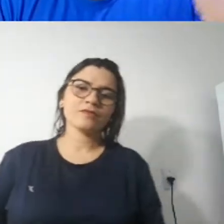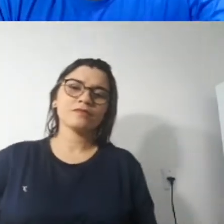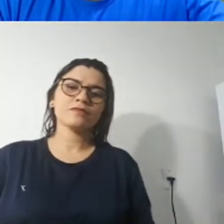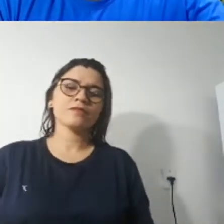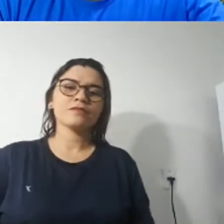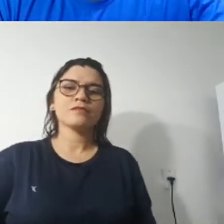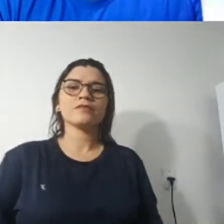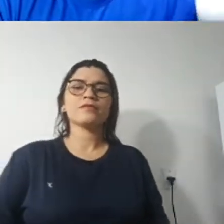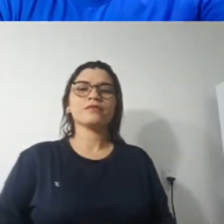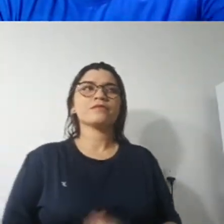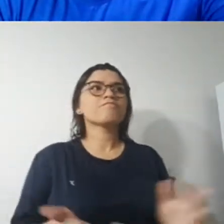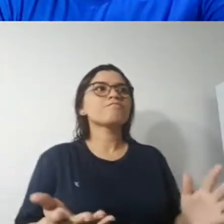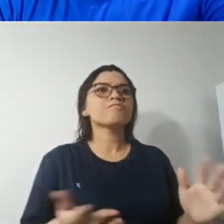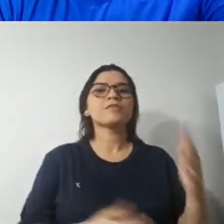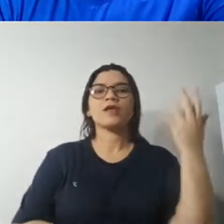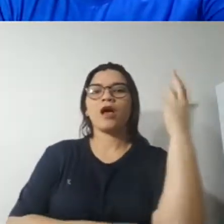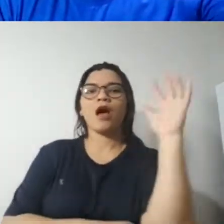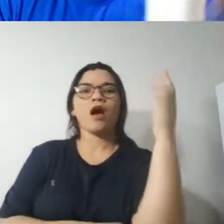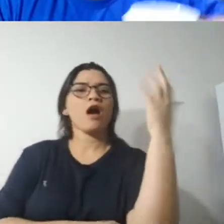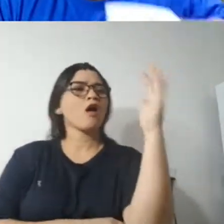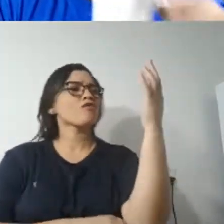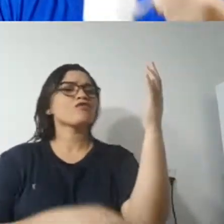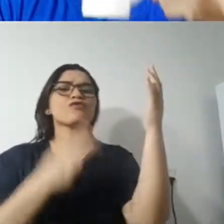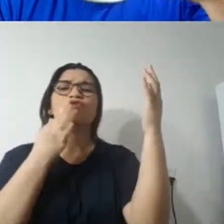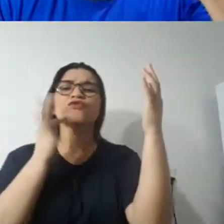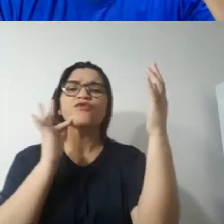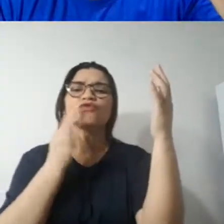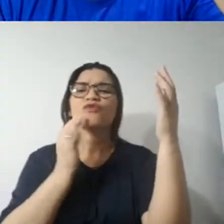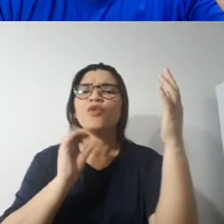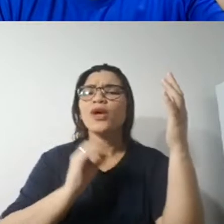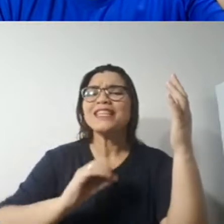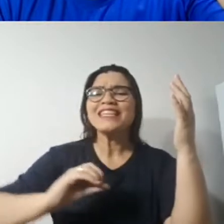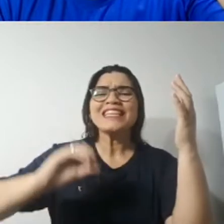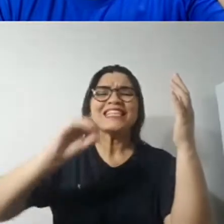livre não veremos seu futuro,